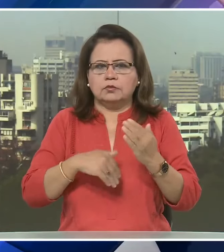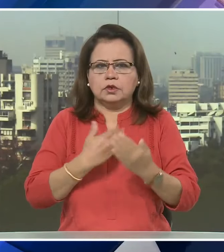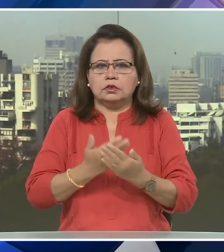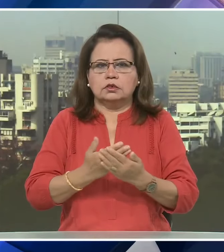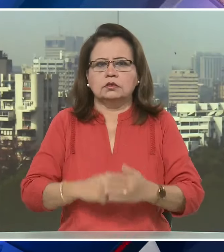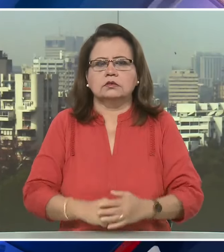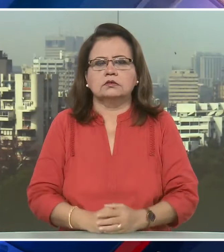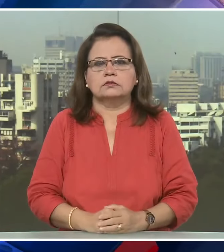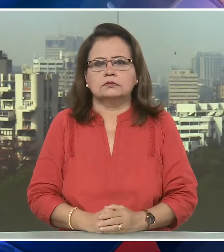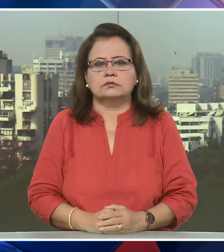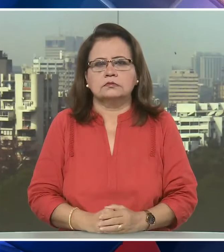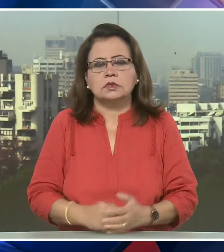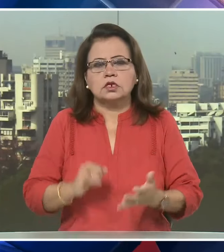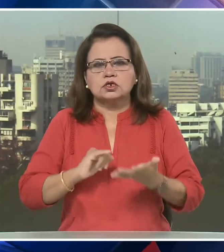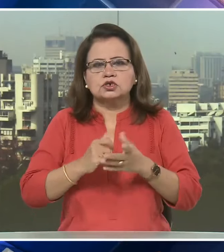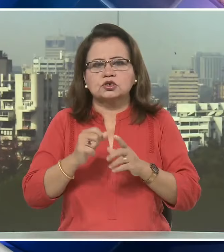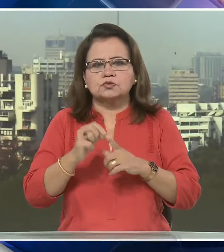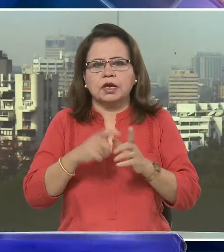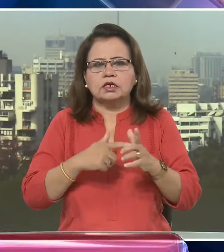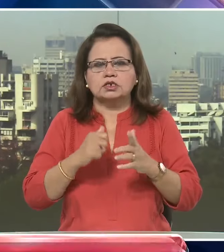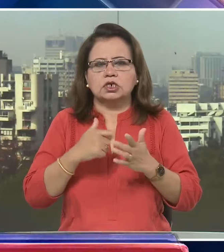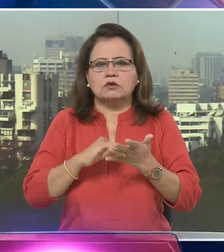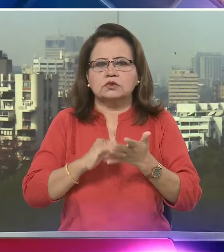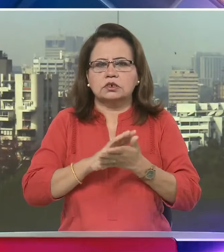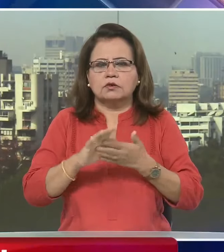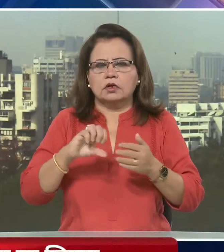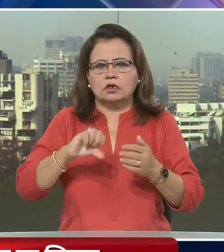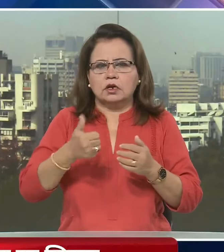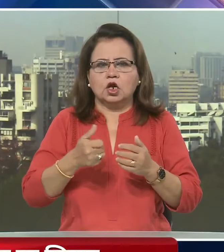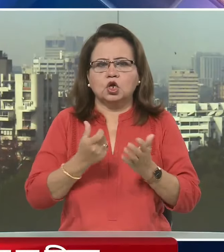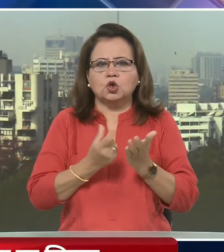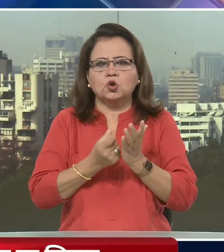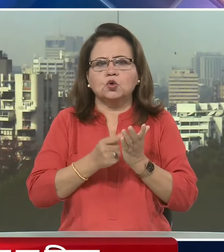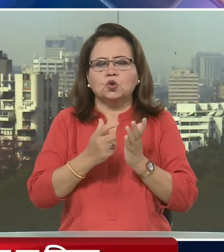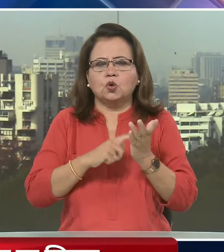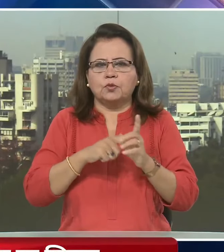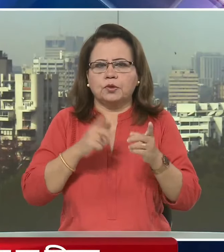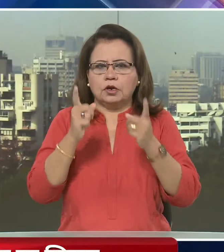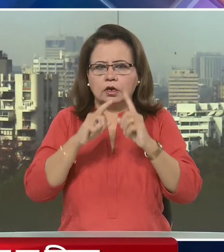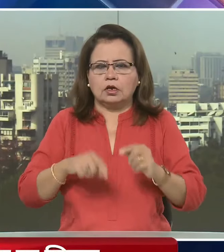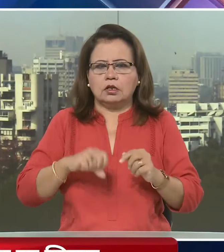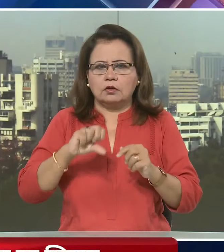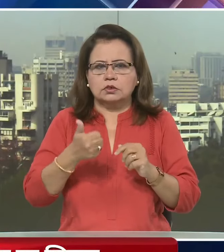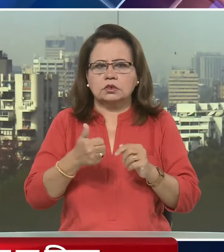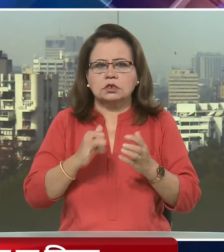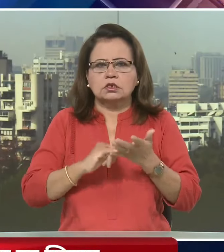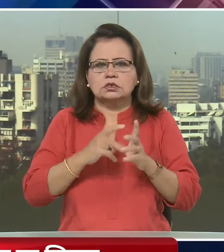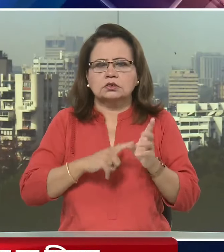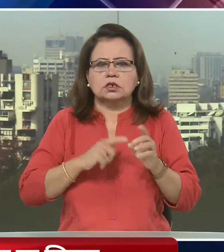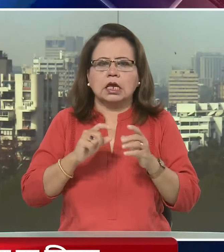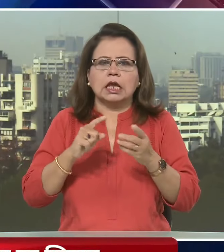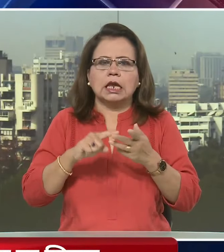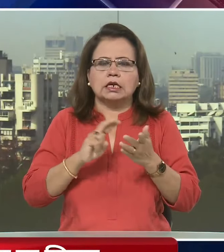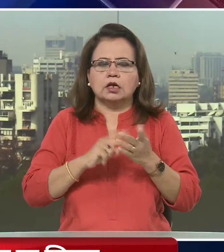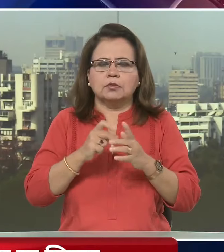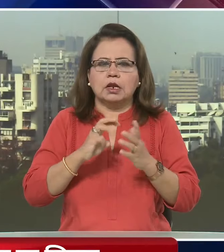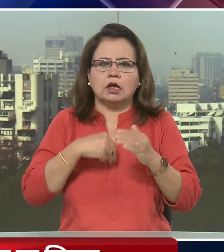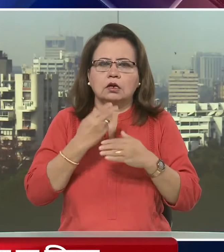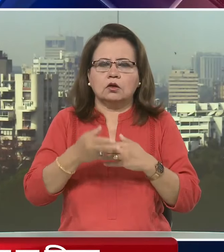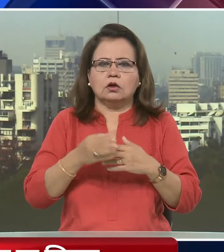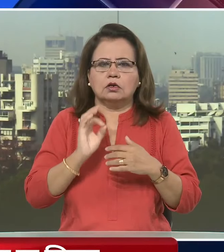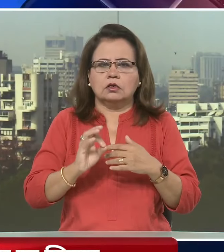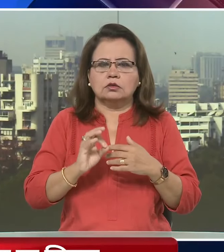शुभकामनाएं। स्पेनिश क्लब सेविया ने जीता यूरोपा लीग का खिताब। खिताबी मुकाबले में सेविया ने इंटर मिलान को रोमांचक